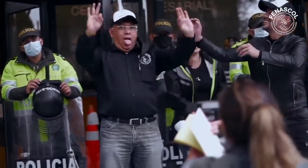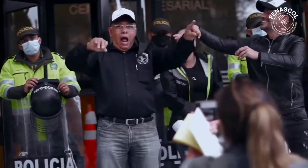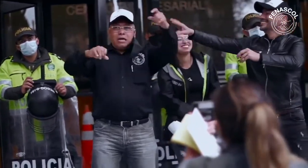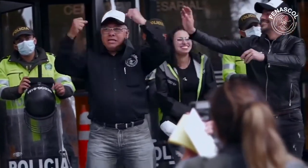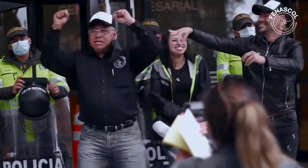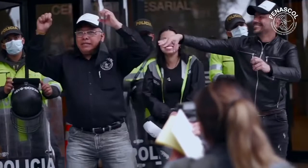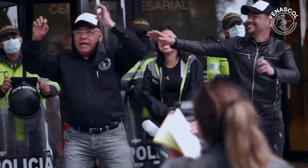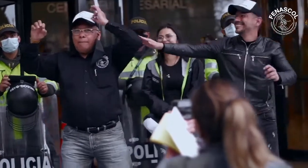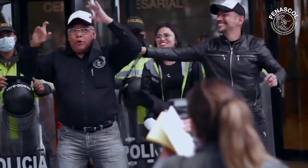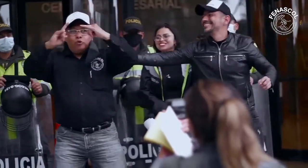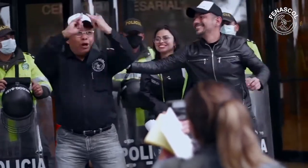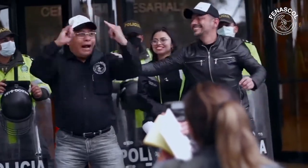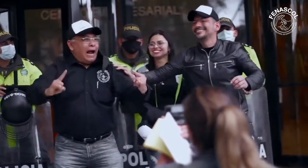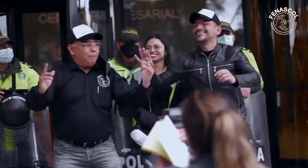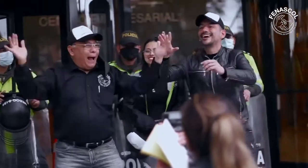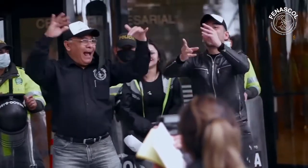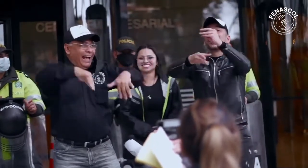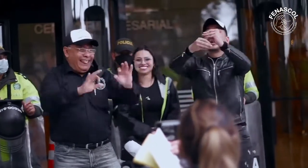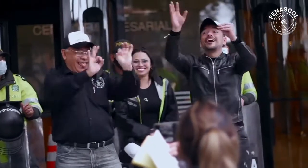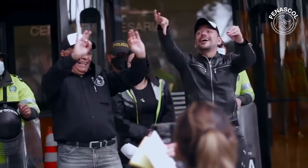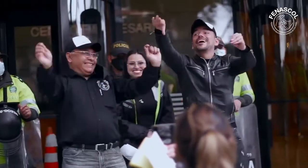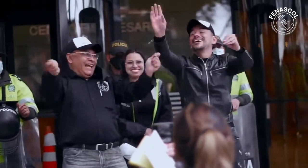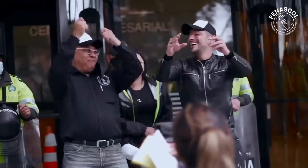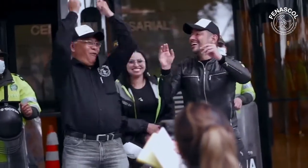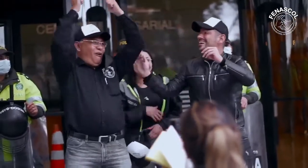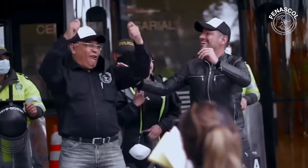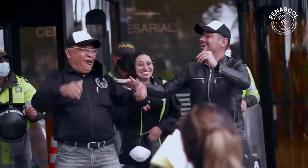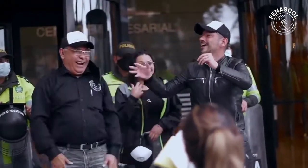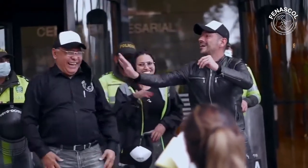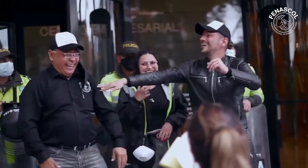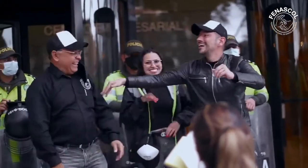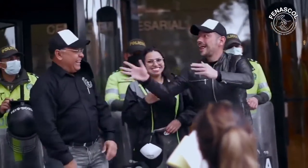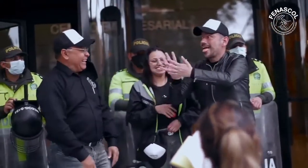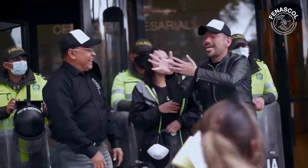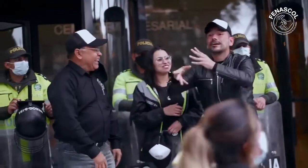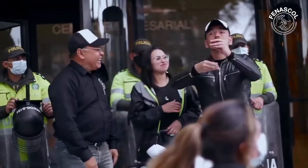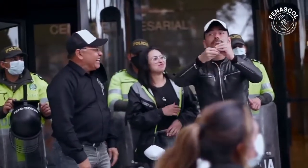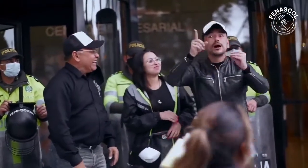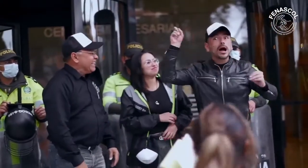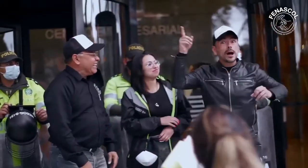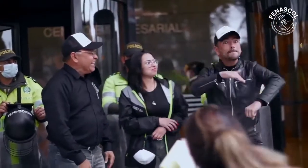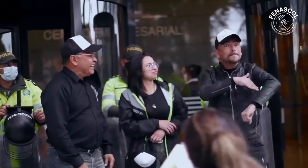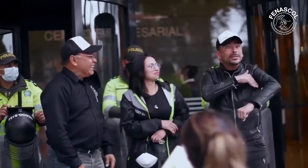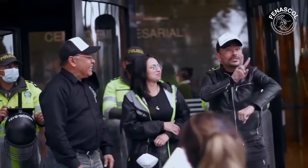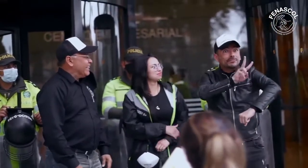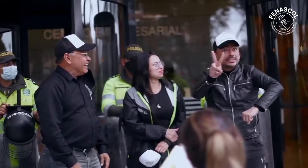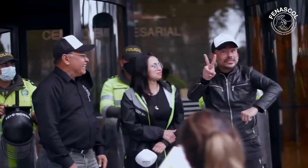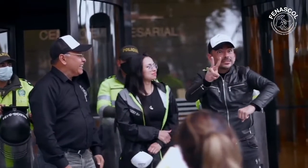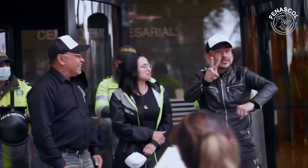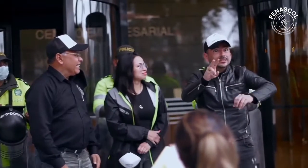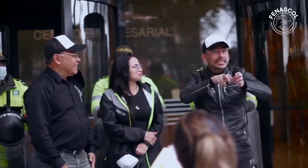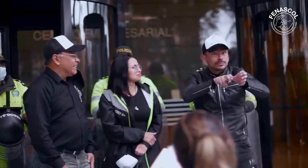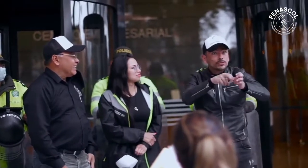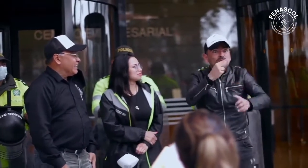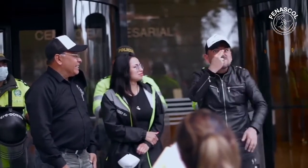también. Muchas gracias. Nos salvamos de poner las carpas y quedarnos esta noche acá. Te cuento que el viceministro de Transporte